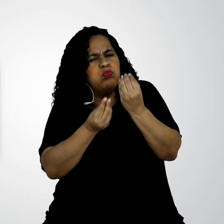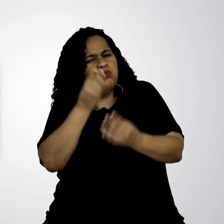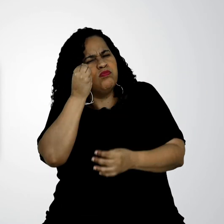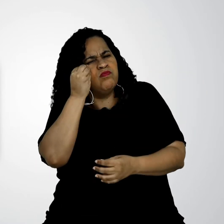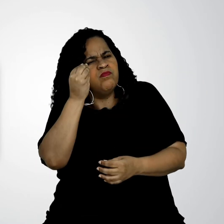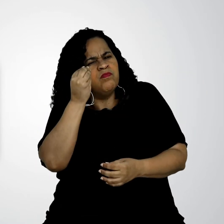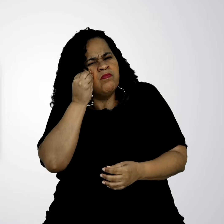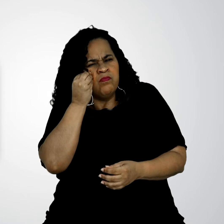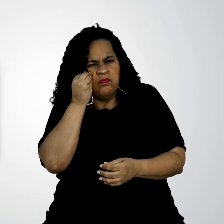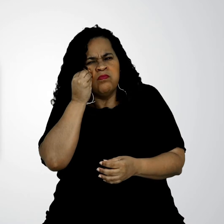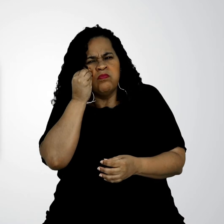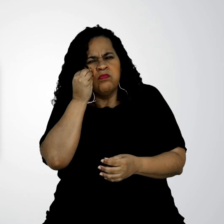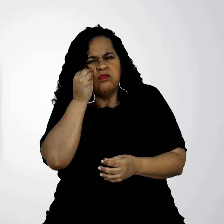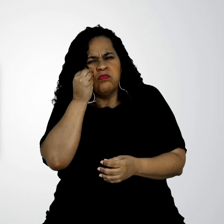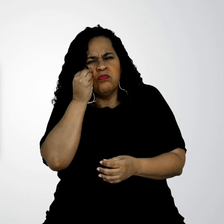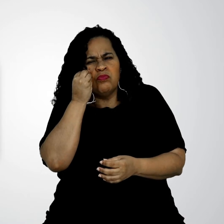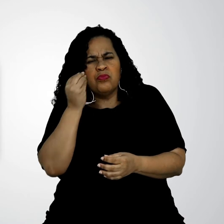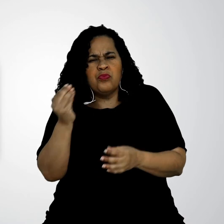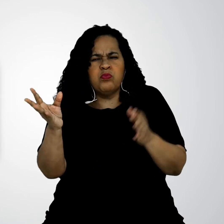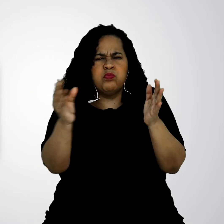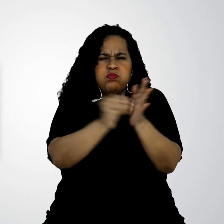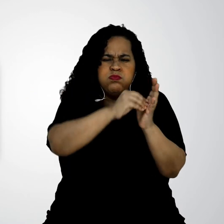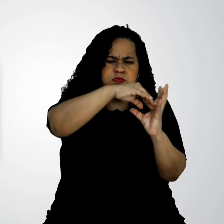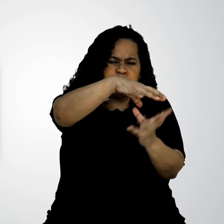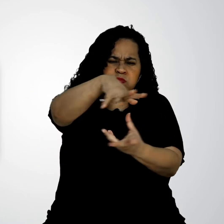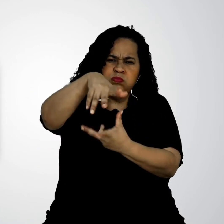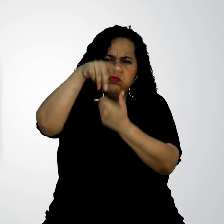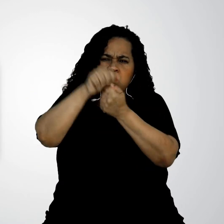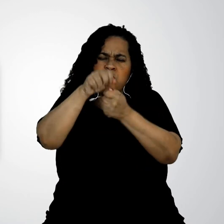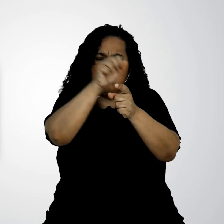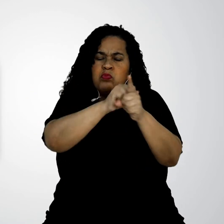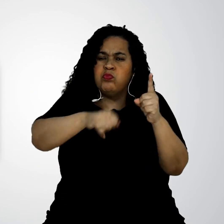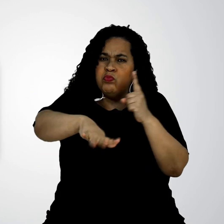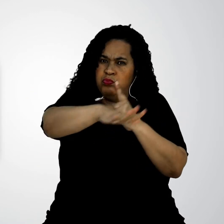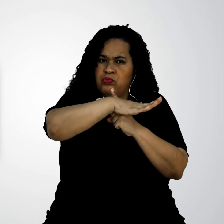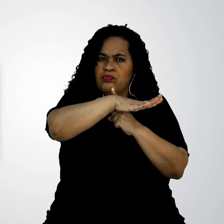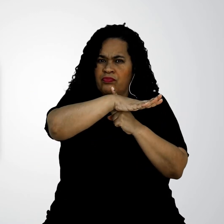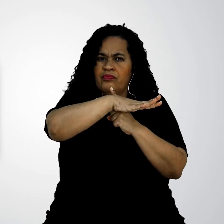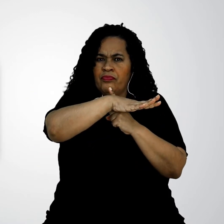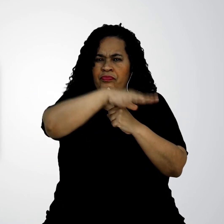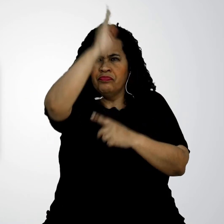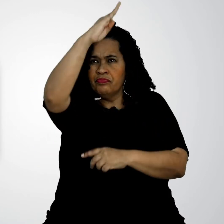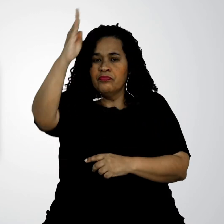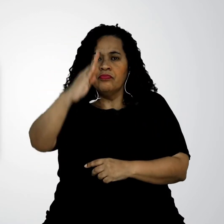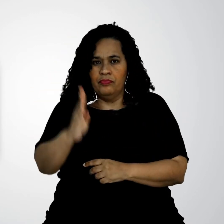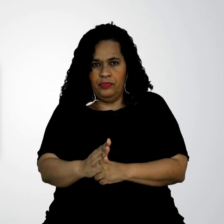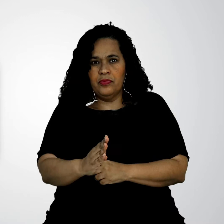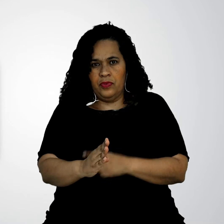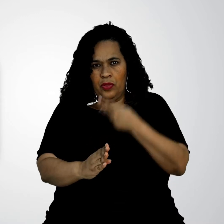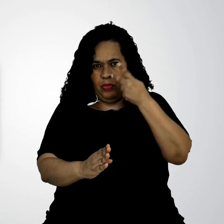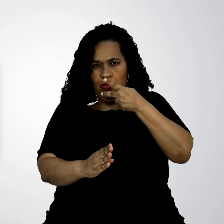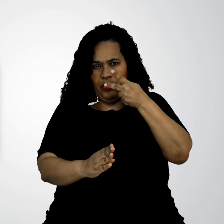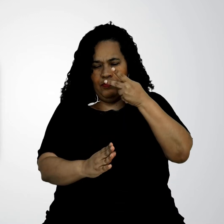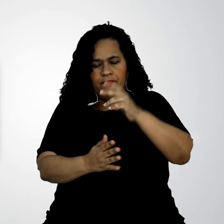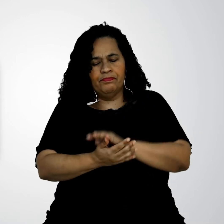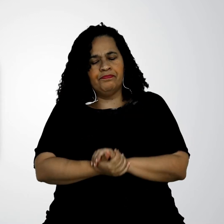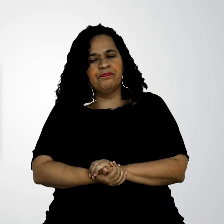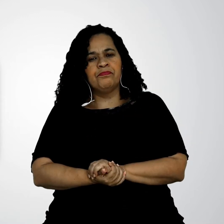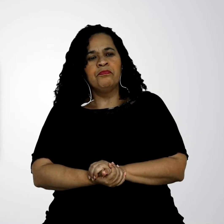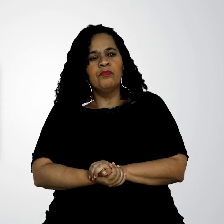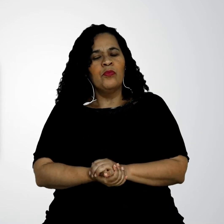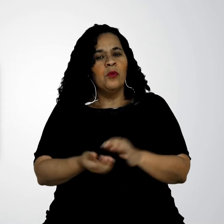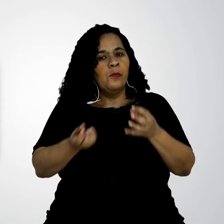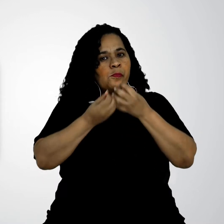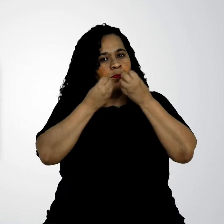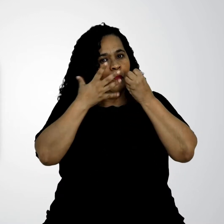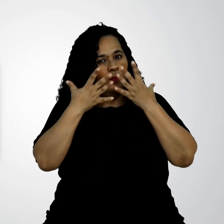ser implantada na nossa sociedade. Talvez recortando aqui para o Brasil. Né? Bom, a gente tem um conceito